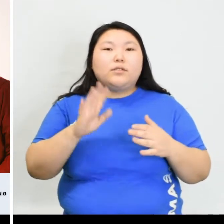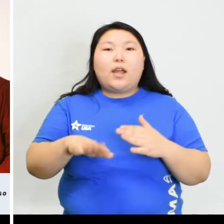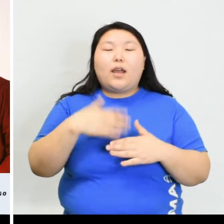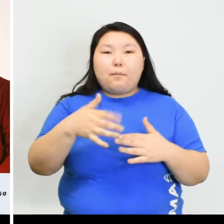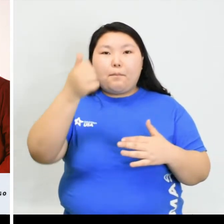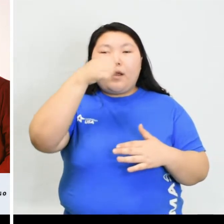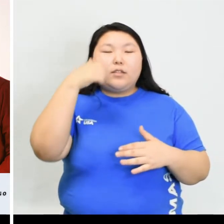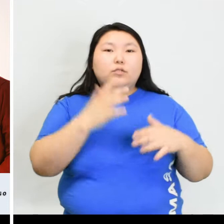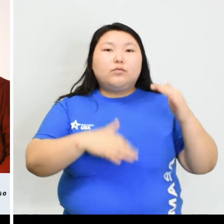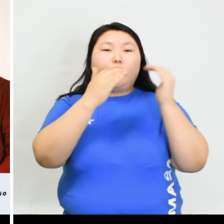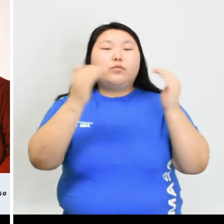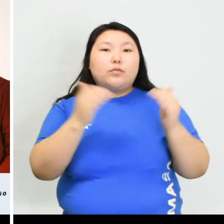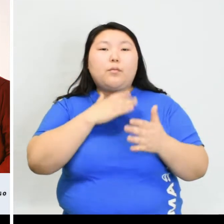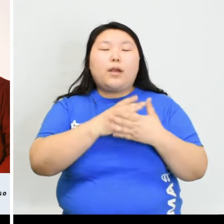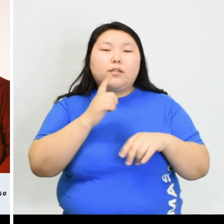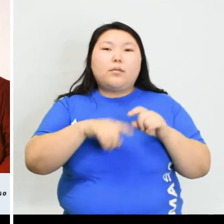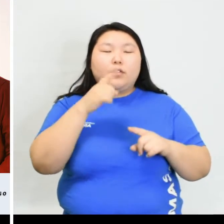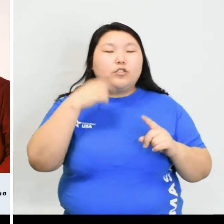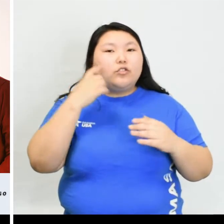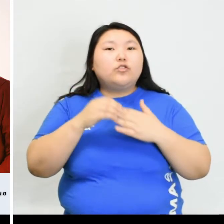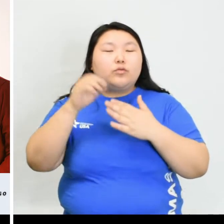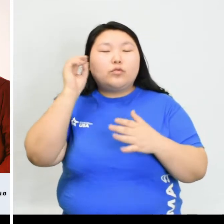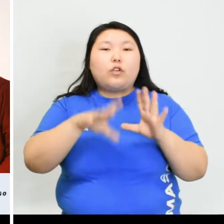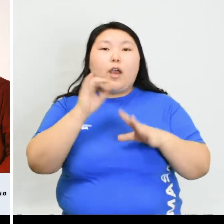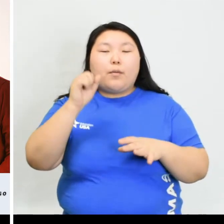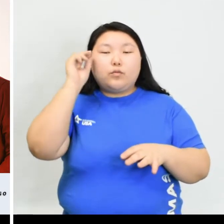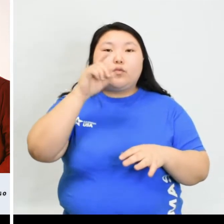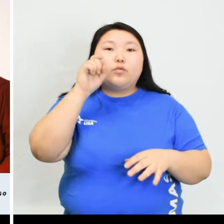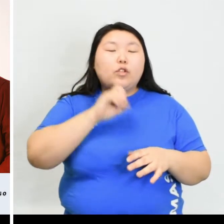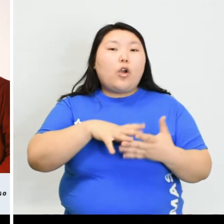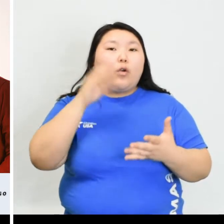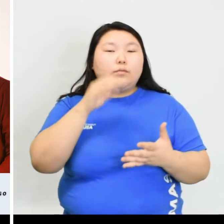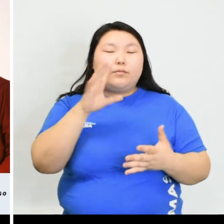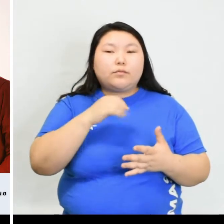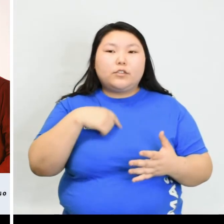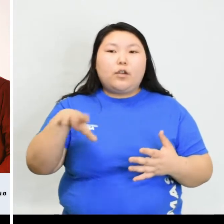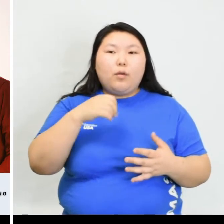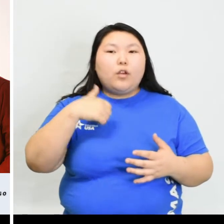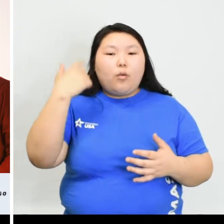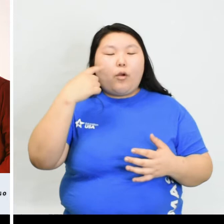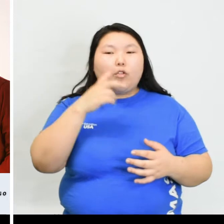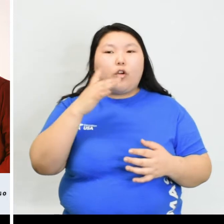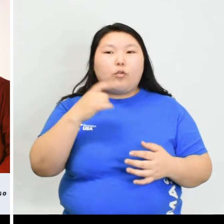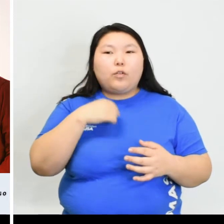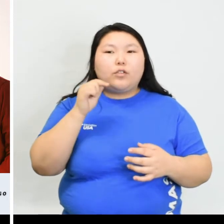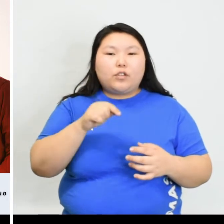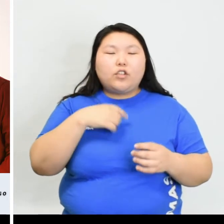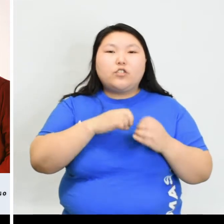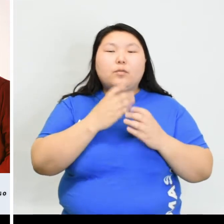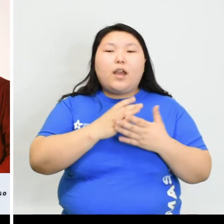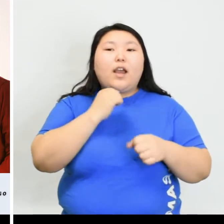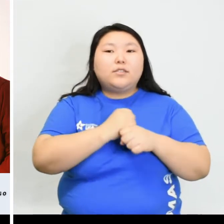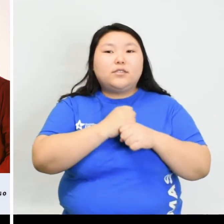нь магистрийн төвшөнд очиж байгаа ямар нэгэн чиглэл сонгох. Америкт суралцах хүсэлтэй оюутнууд би тэрэд бодохоор эмэгтэй